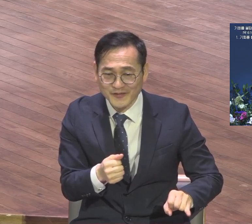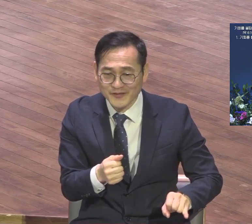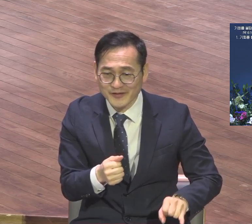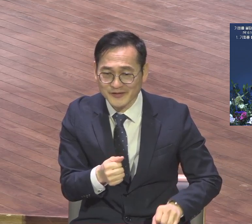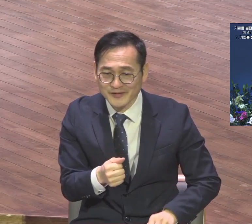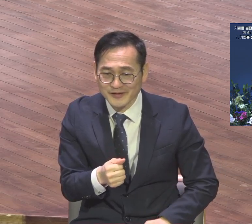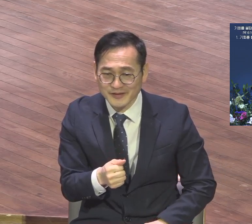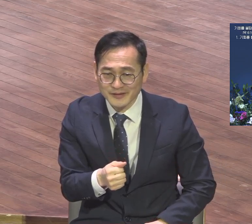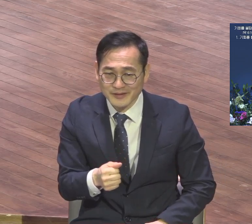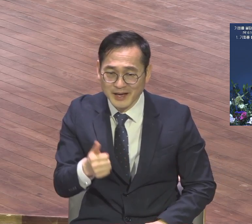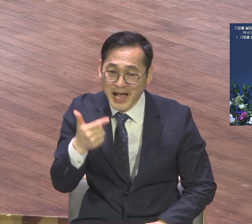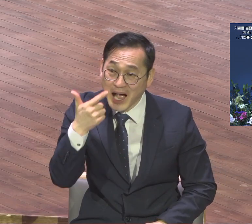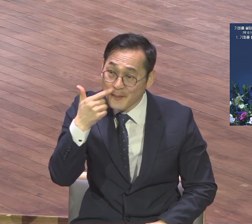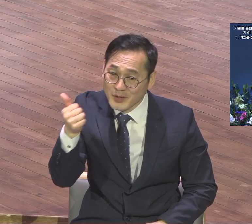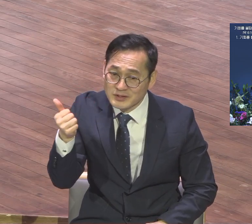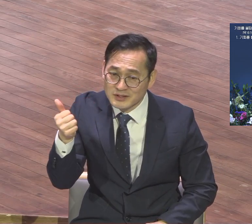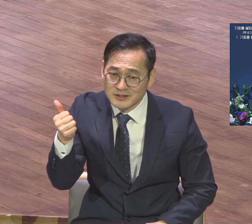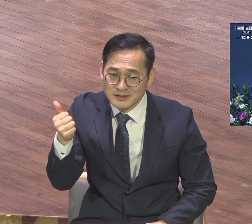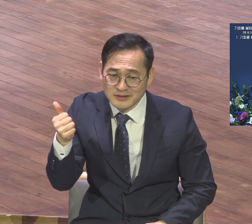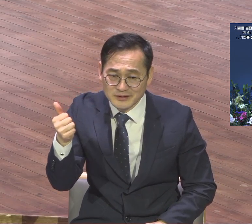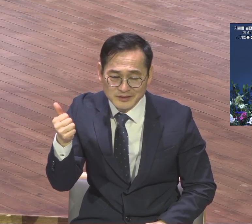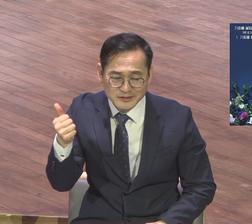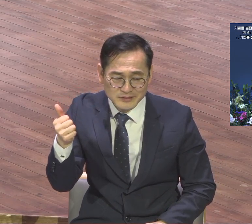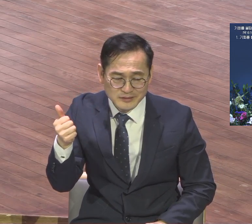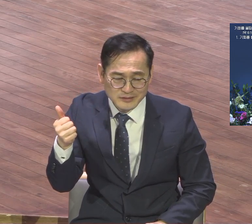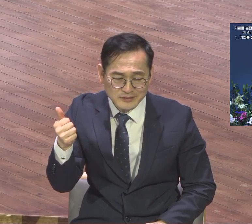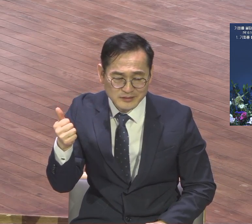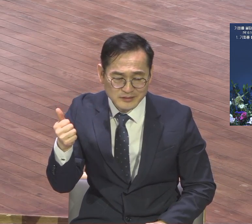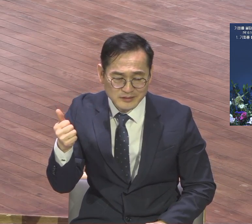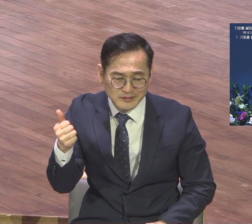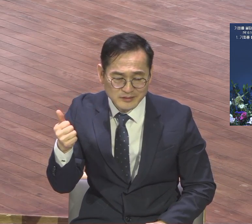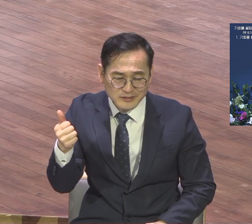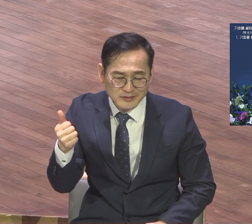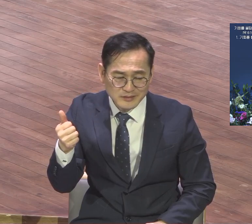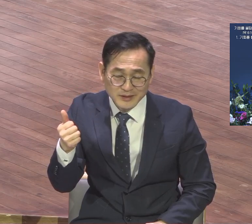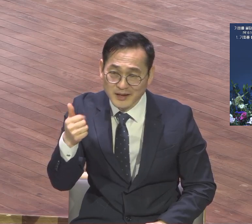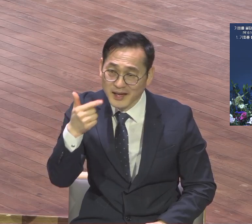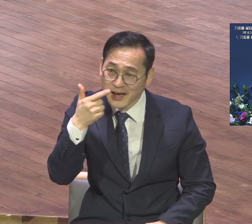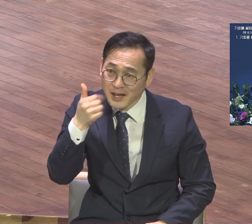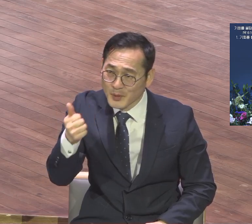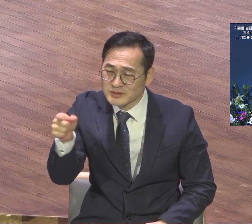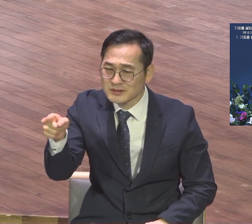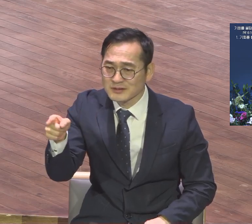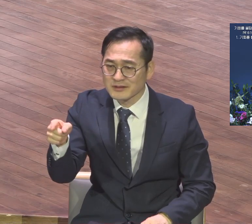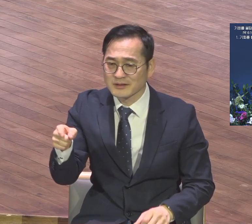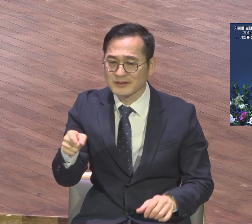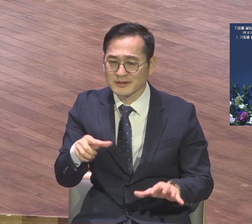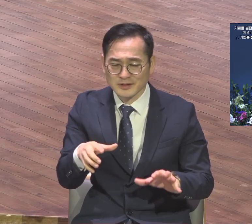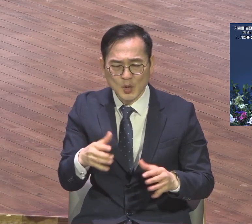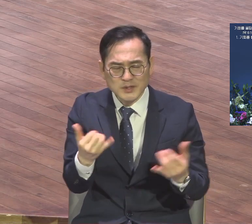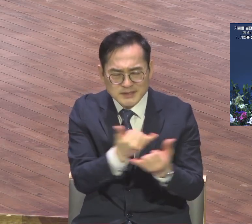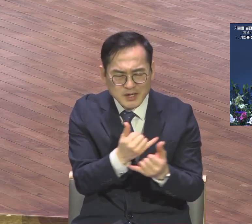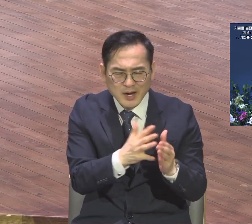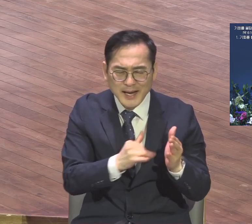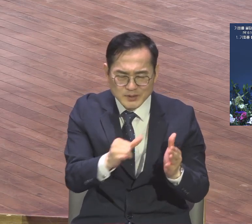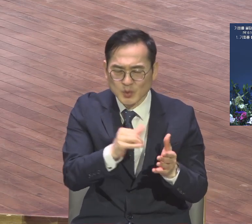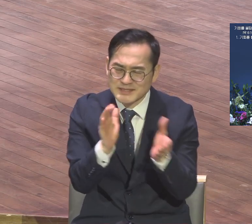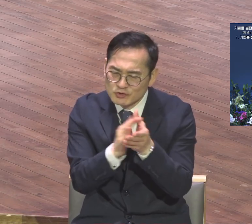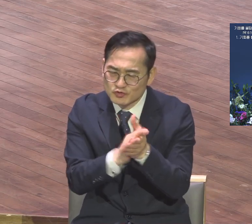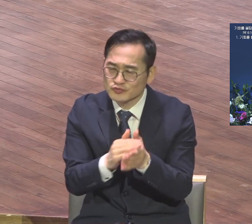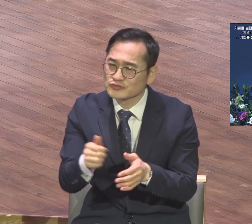자식이 아버지가 누군지를 몰라요. 그냥 육신적으로 본다고. 물론 육신적으로 맞지요.